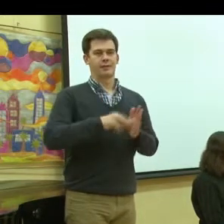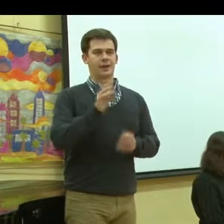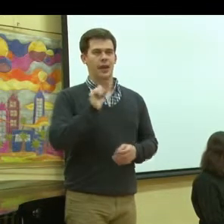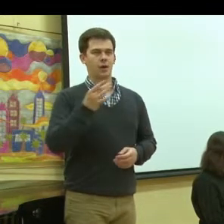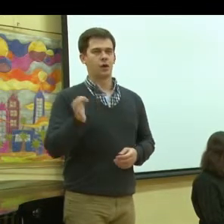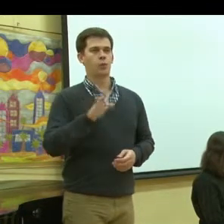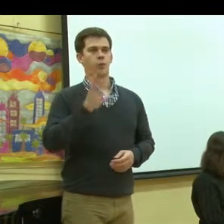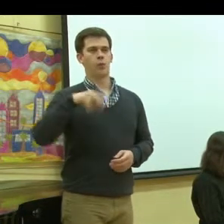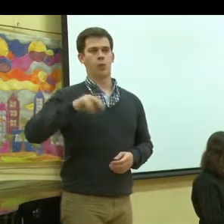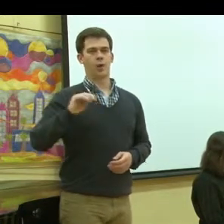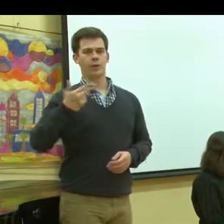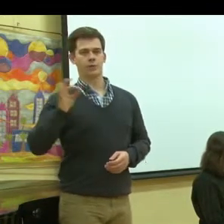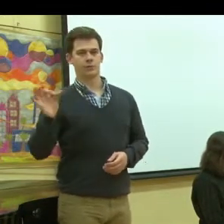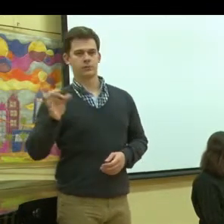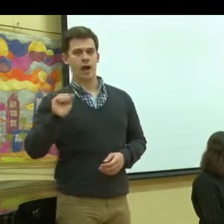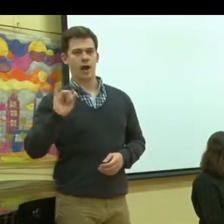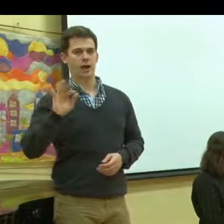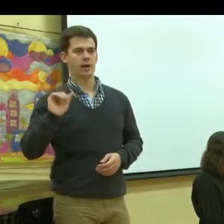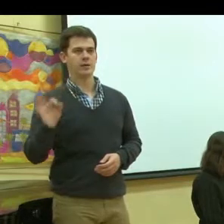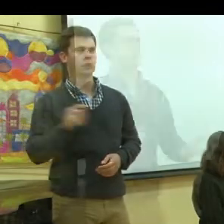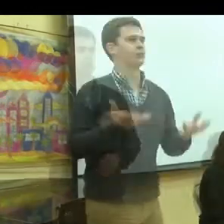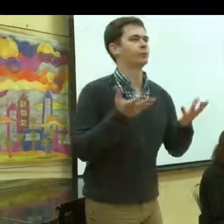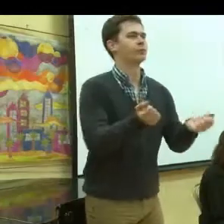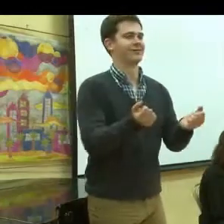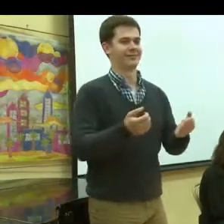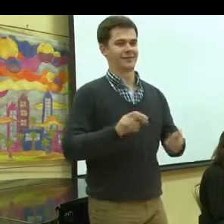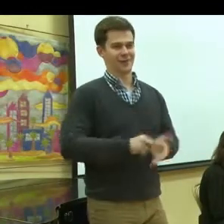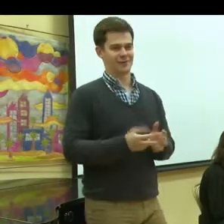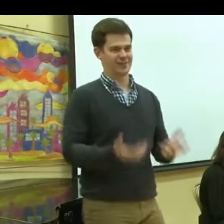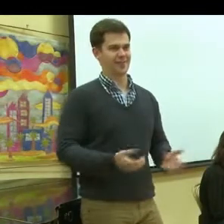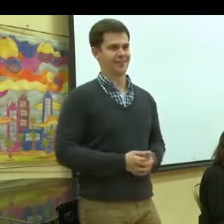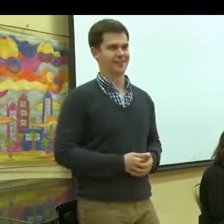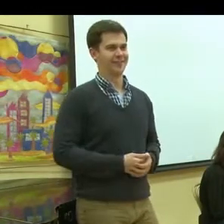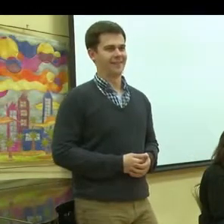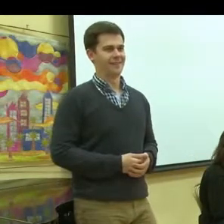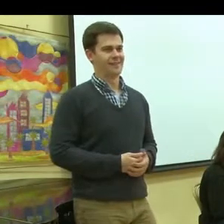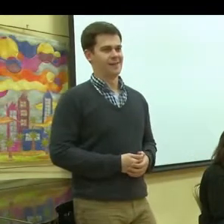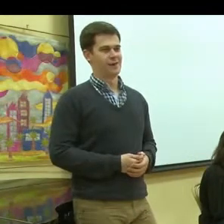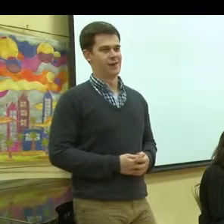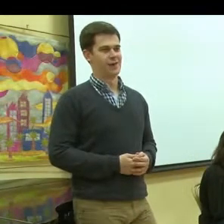Więc tutaj na pewno będzie można je poczuć, tak jak się czuje na ulicy. Particularmente es otra forma